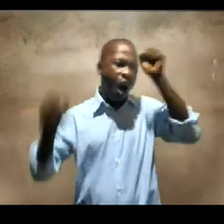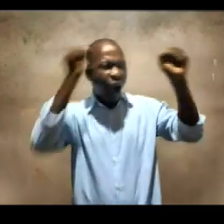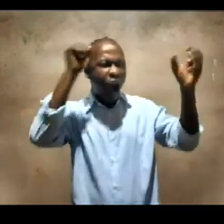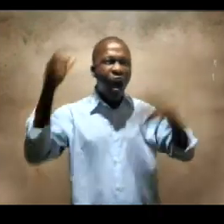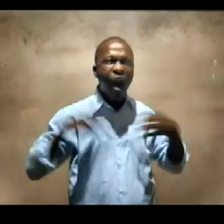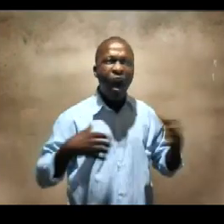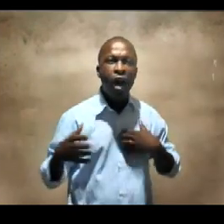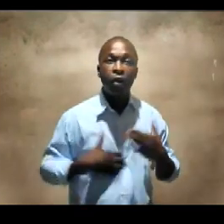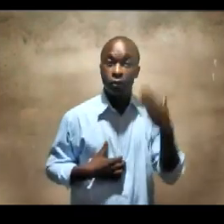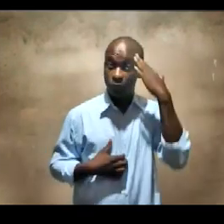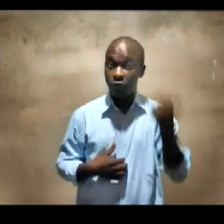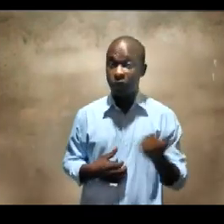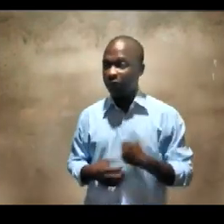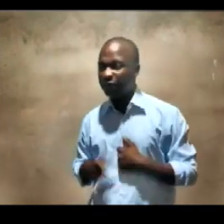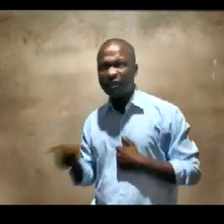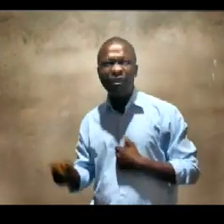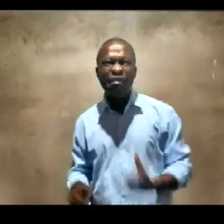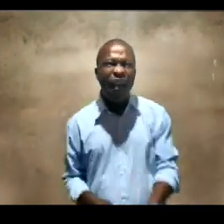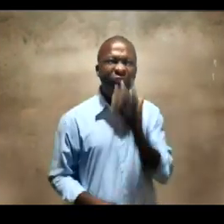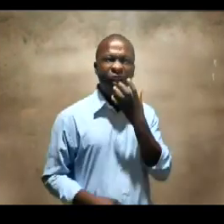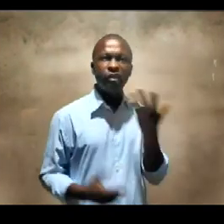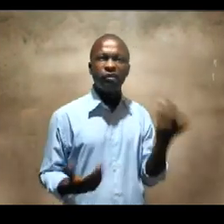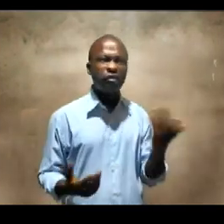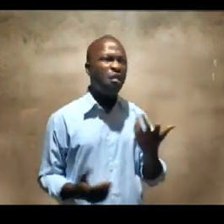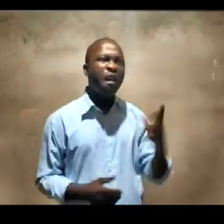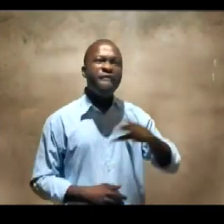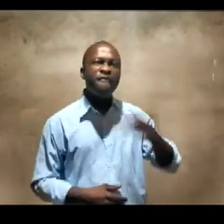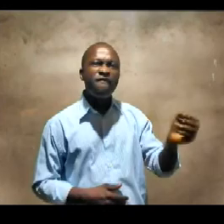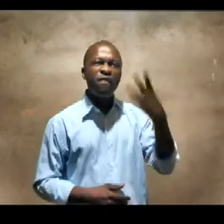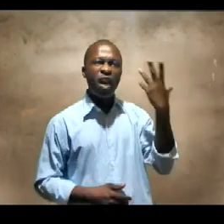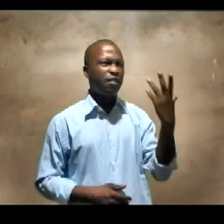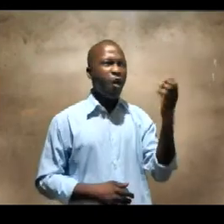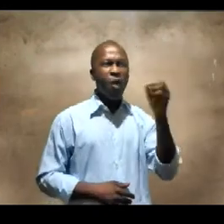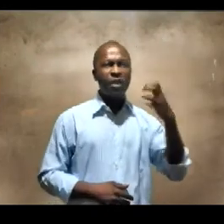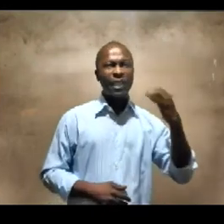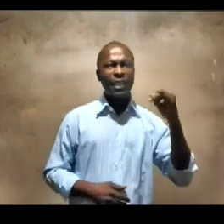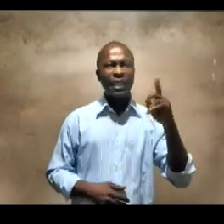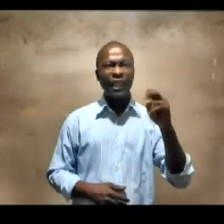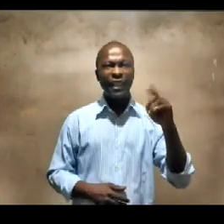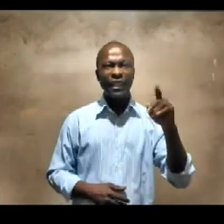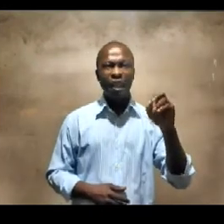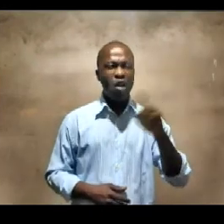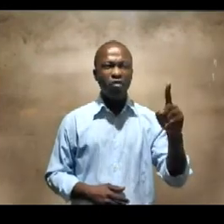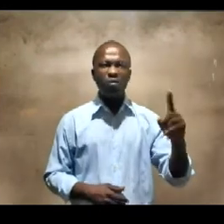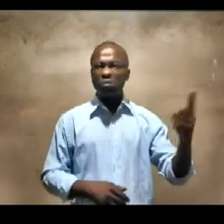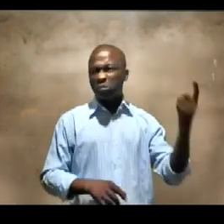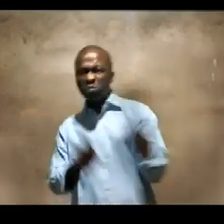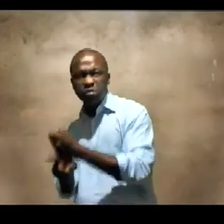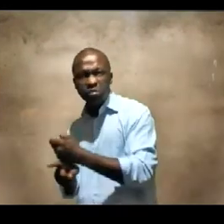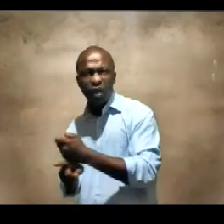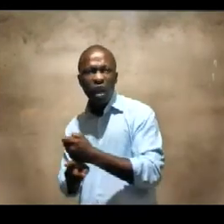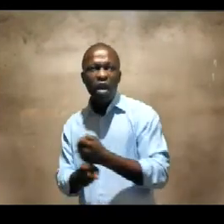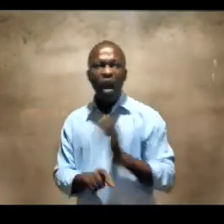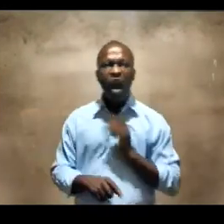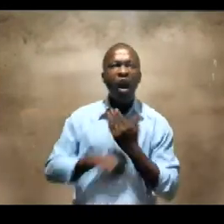Des sanctions qui pèseraient lourdement sur le pays et étrangleraient leur économie. Allons tout de suite retrouver notre correspondante dans la région,